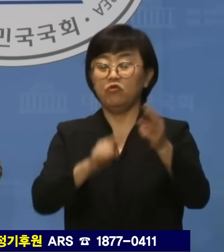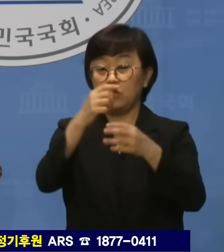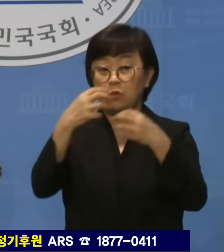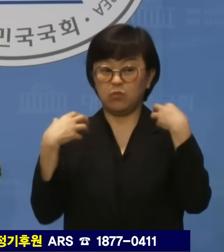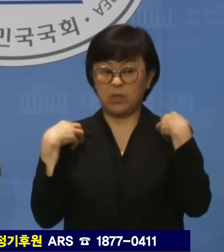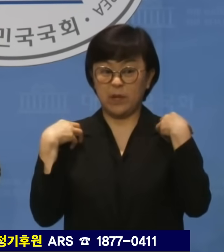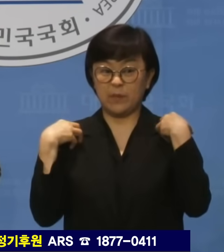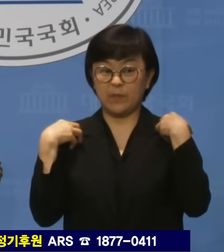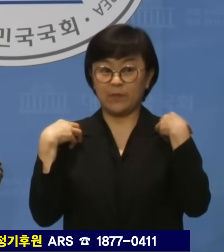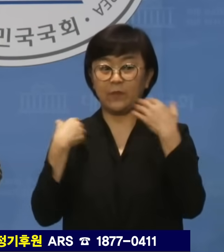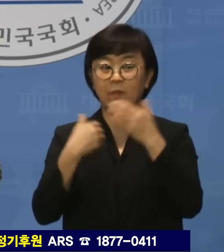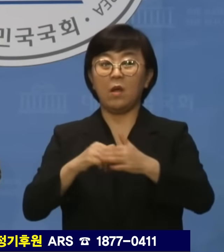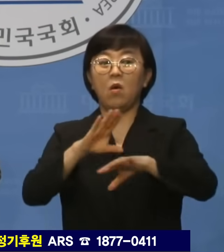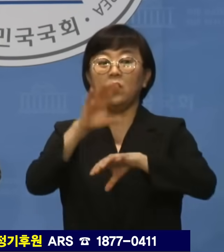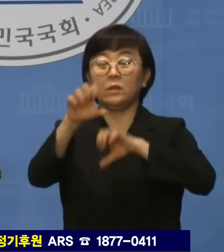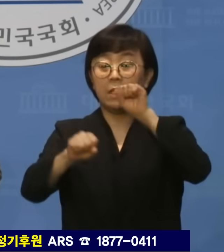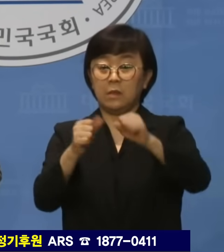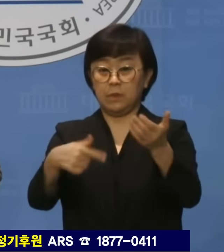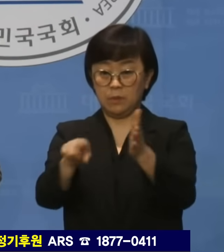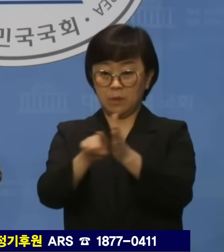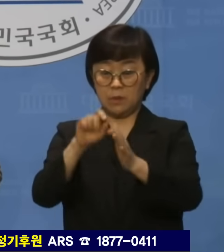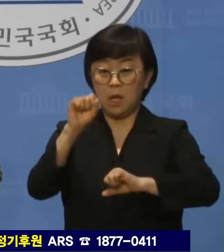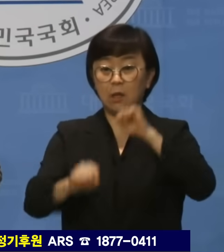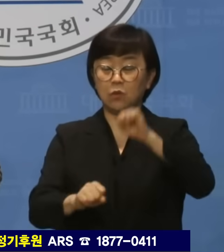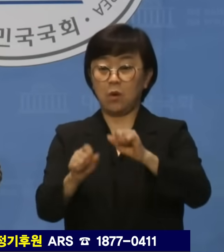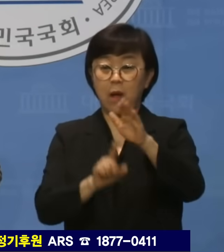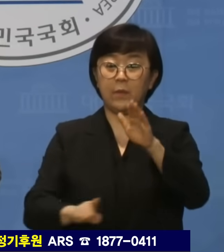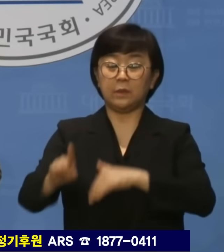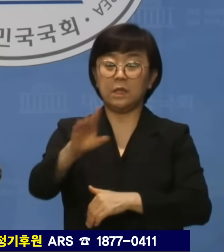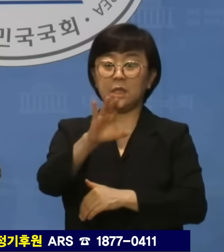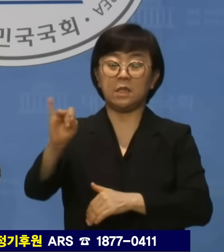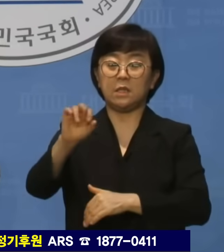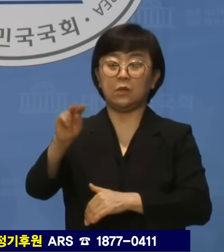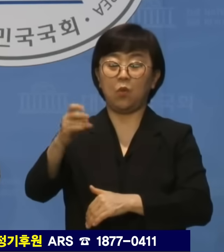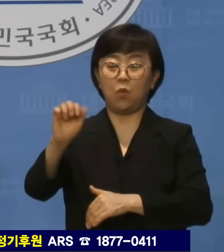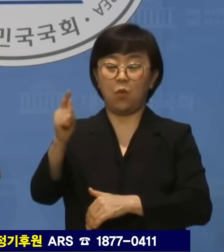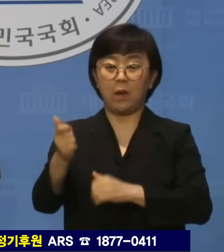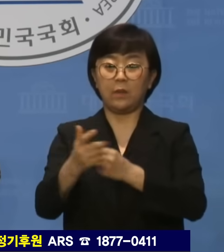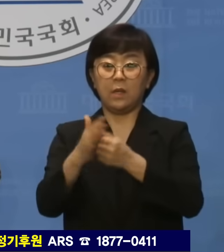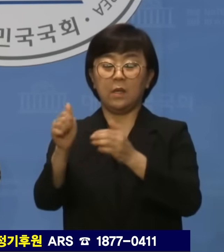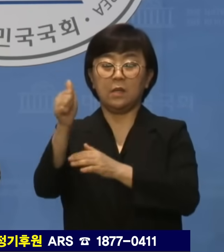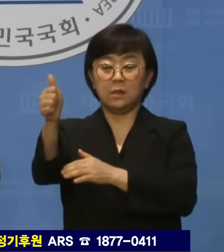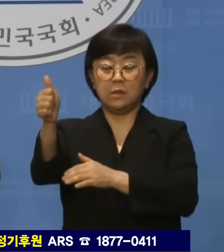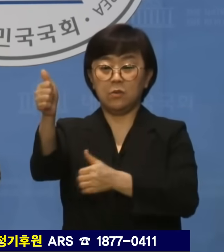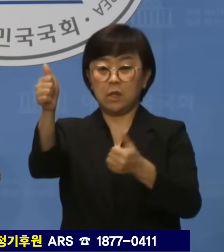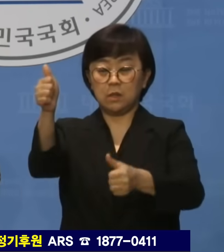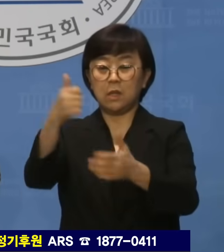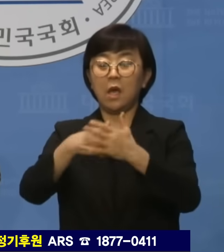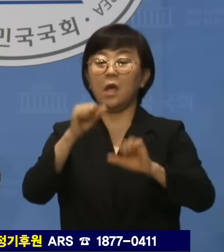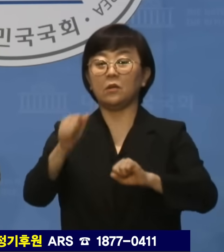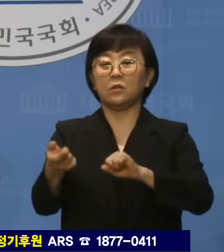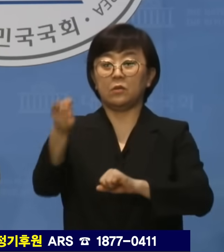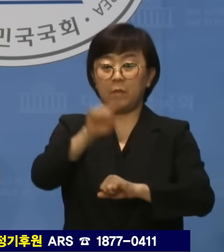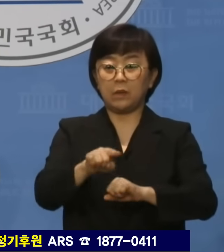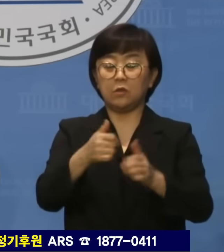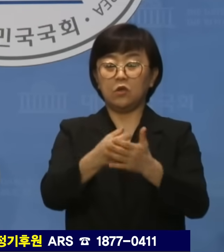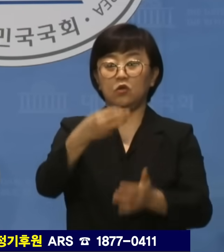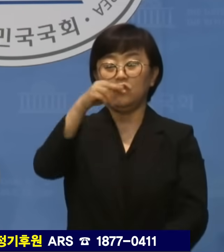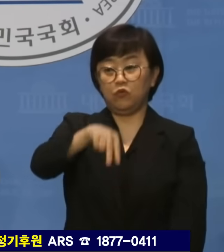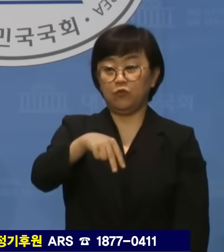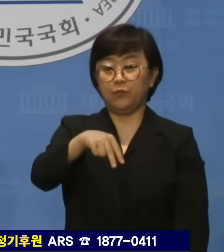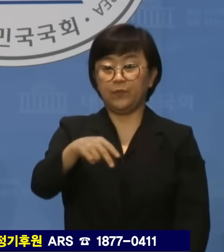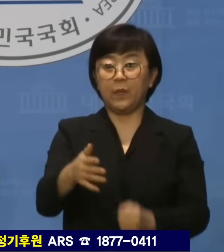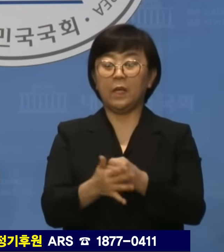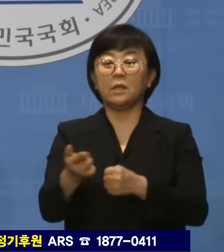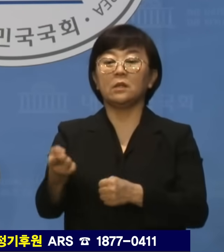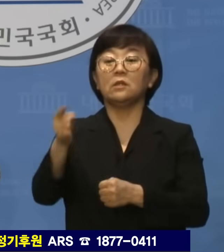정부의 언론 탄압을 위한 행동대장이었던 이동관, 그리고 이동관 위원장의 행동대장이었던 유희림,